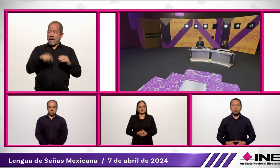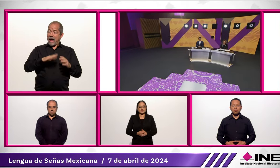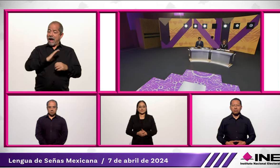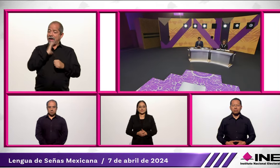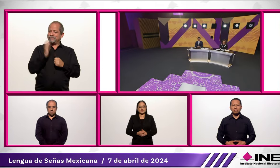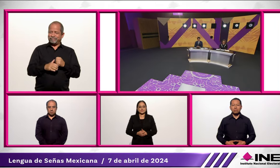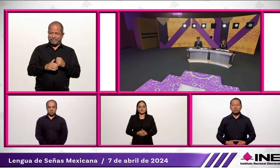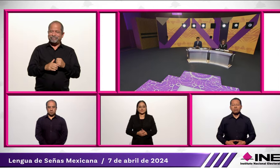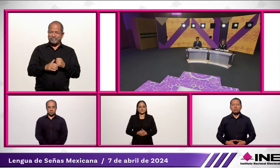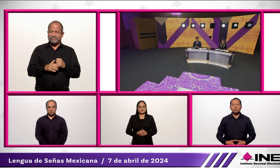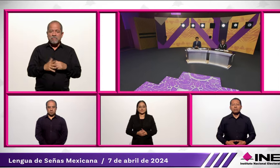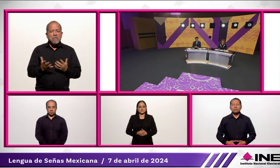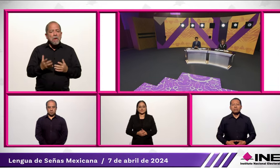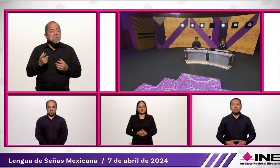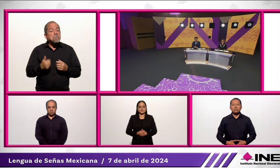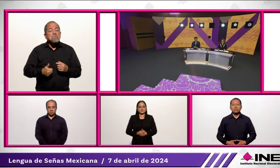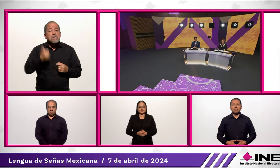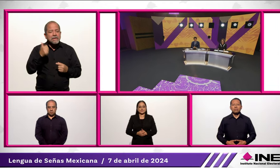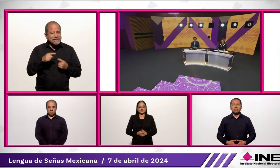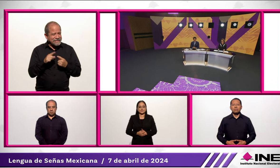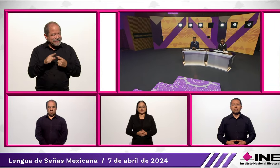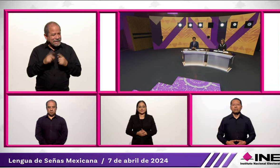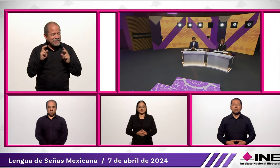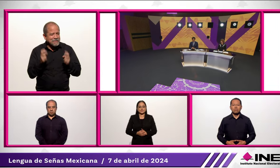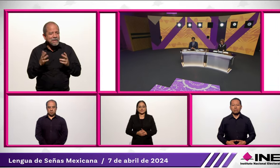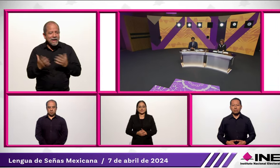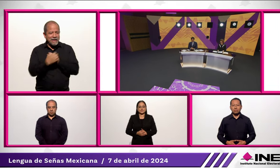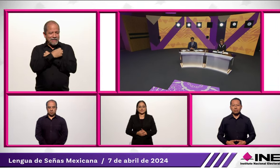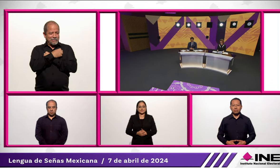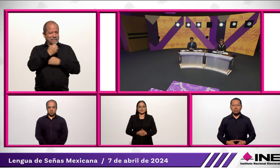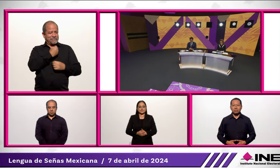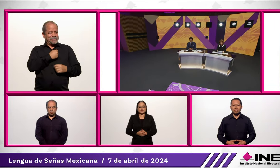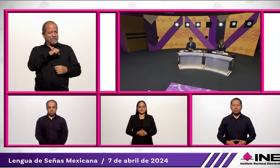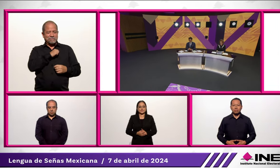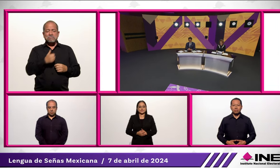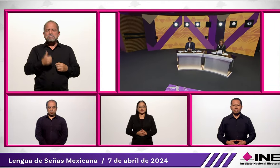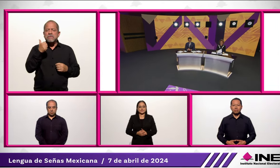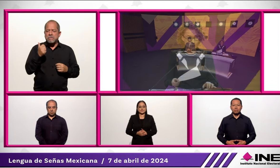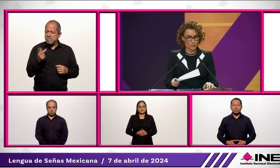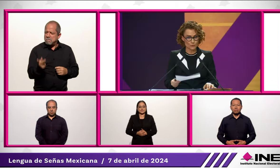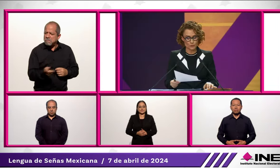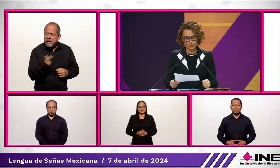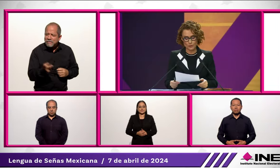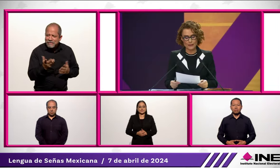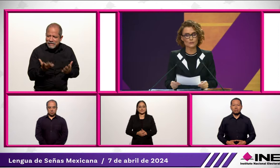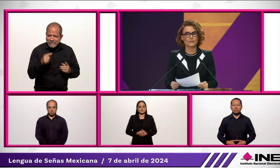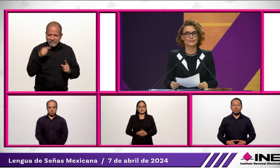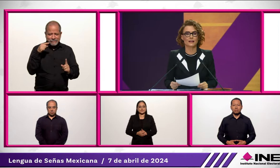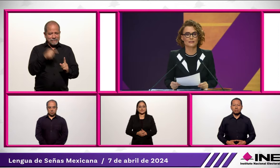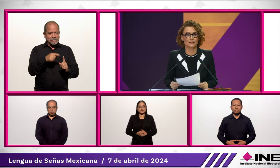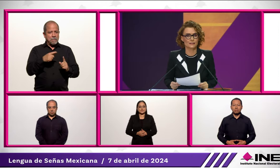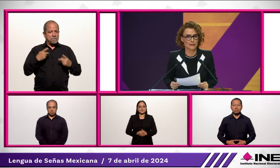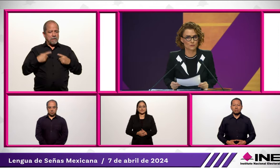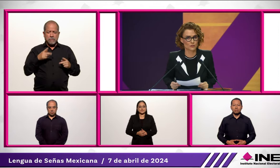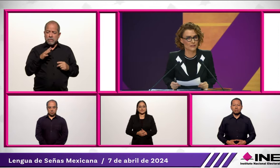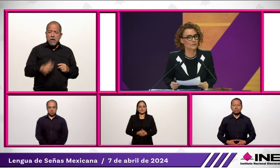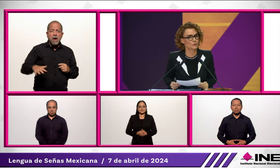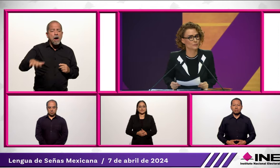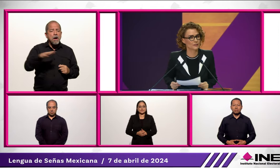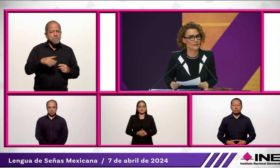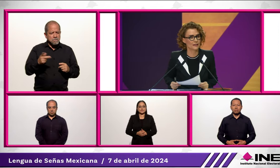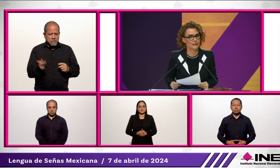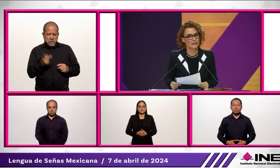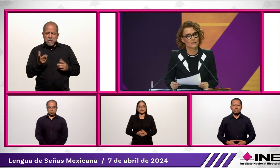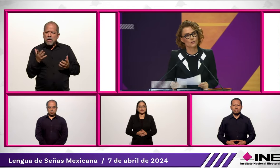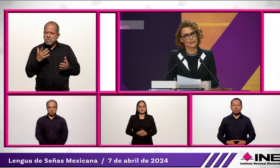Empezamos con la primera pregunta del segmento Educación y Salud. Esta es la pregunta hecha por Ciudadanos, está dirigida a los 3.